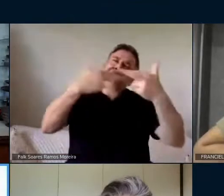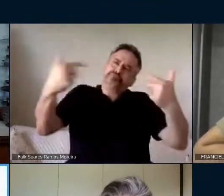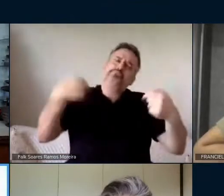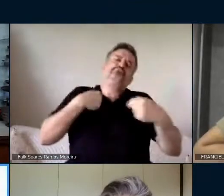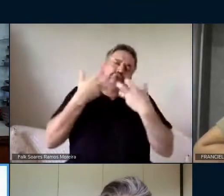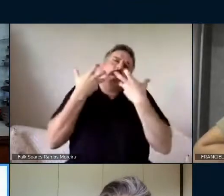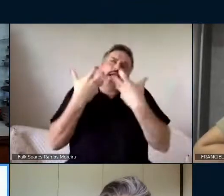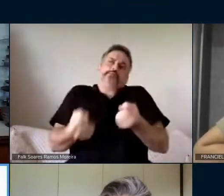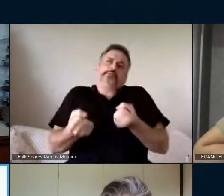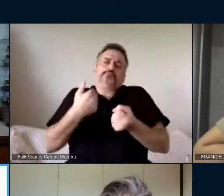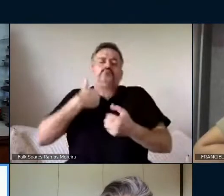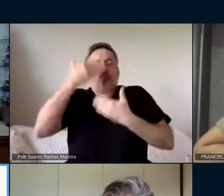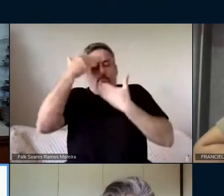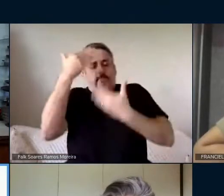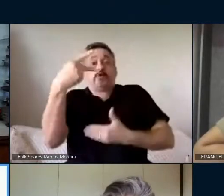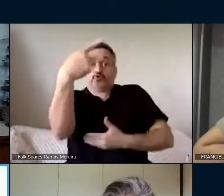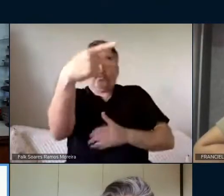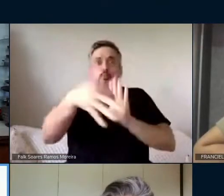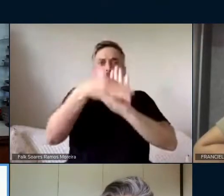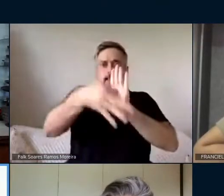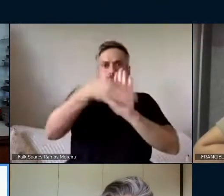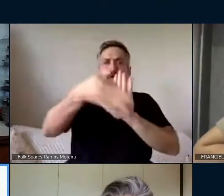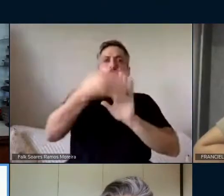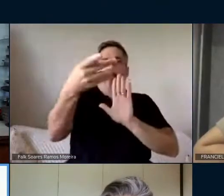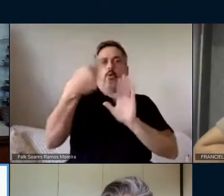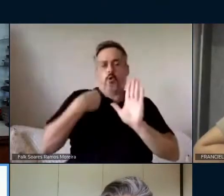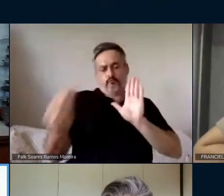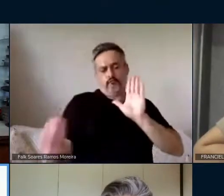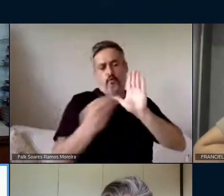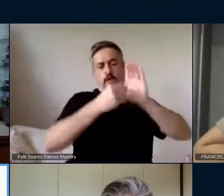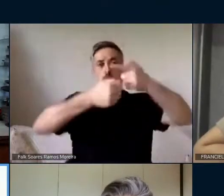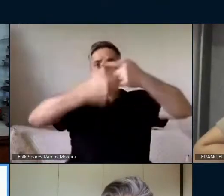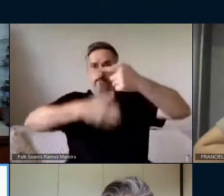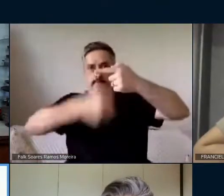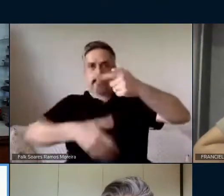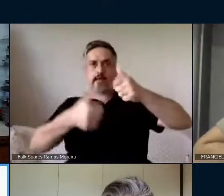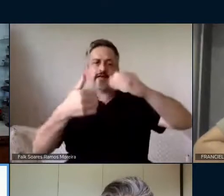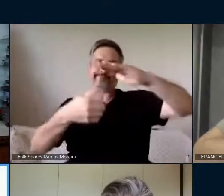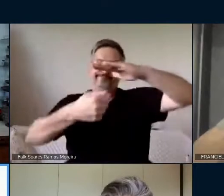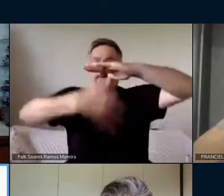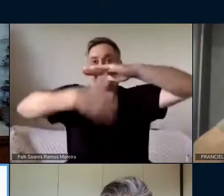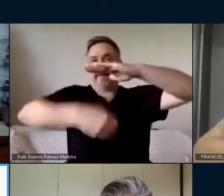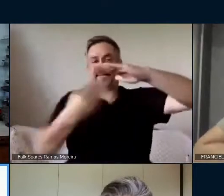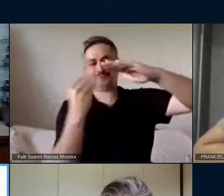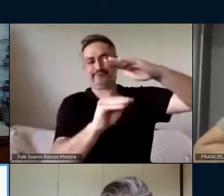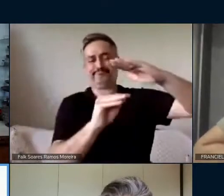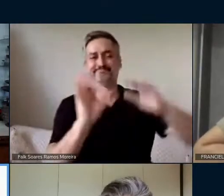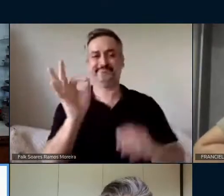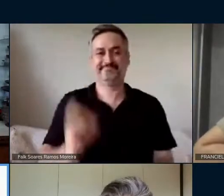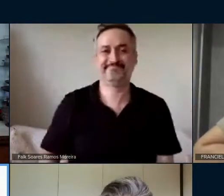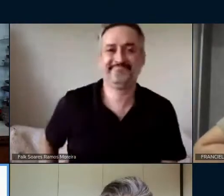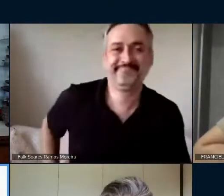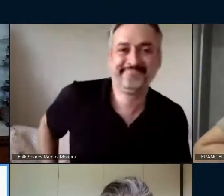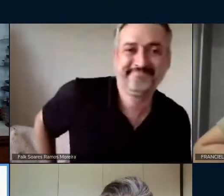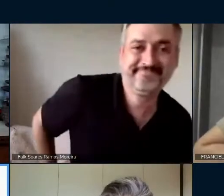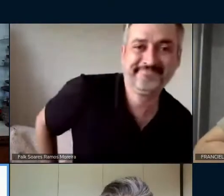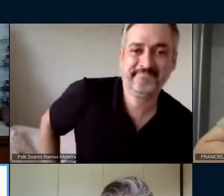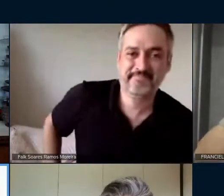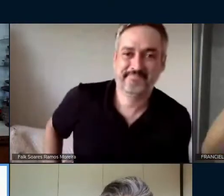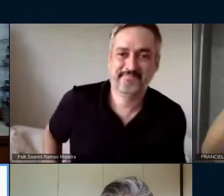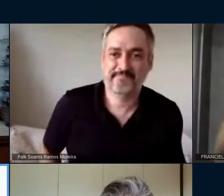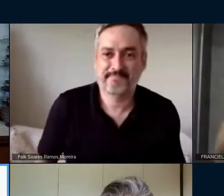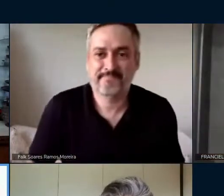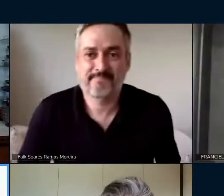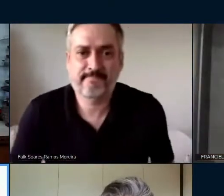nota de rodapé não vá prejudicar o corpo do trabalho, nem nada disso. A gente pode colocar isso como nota de